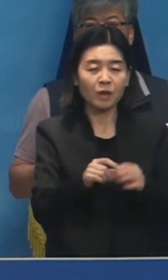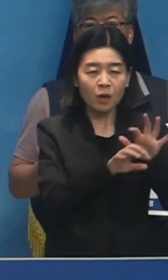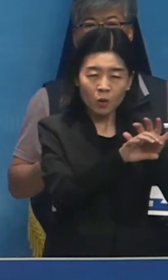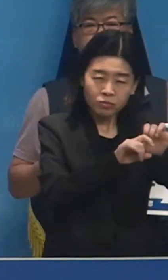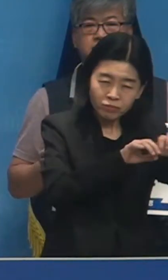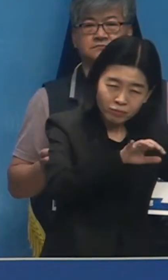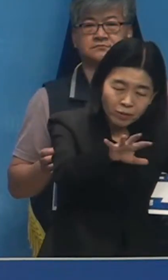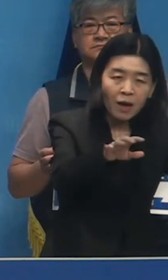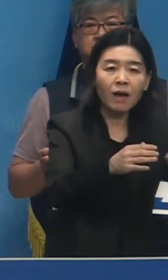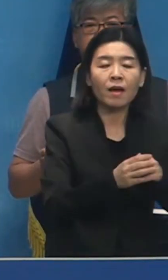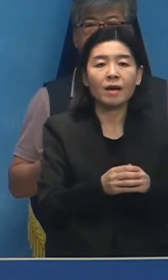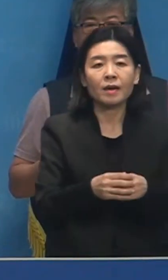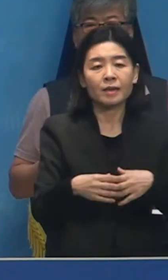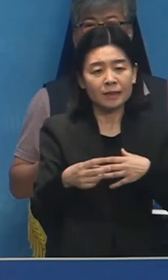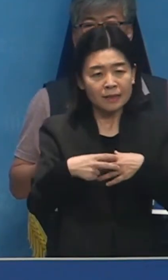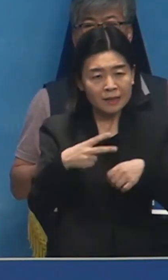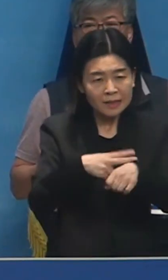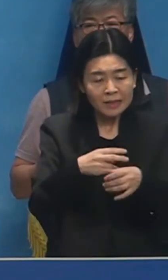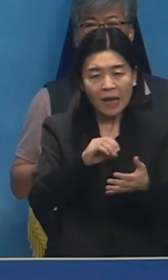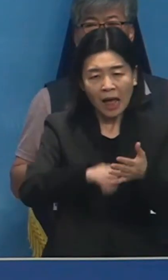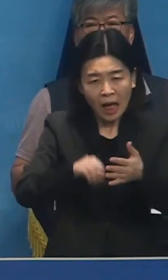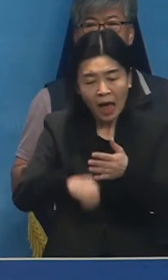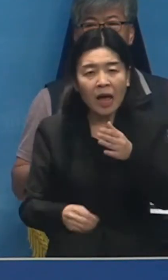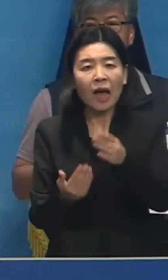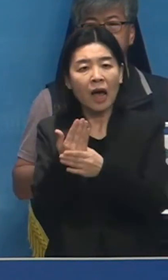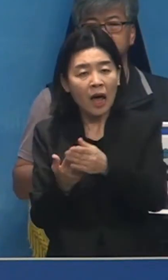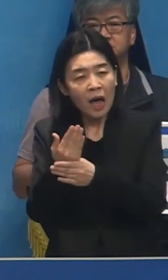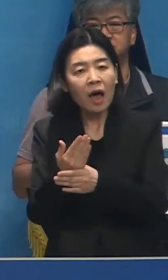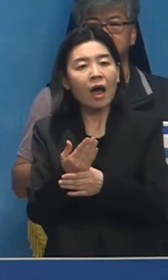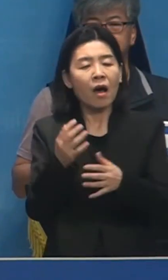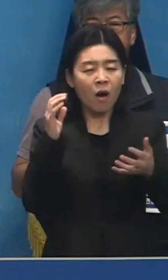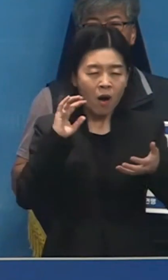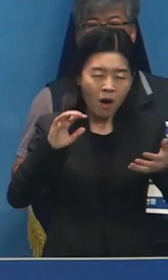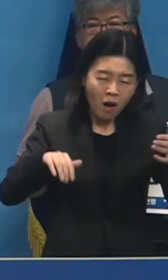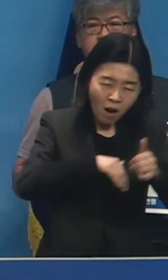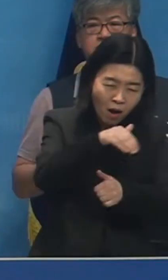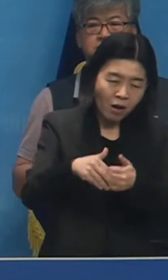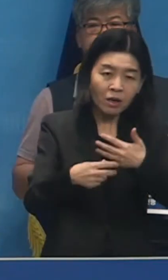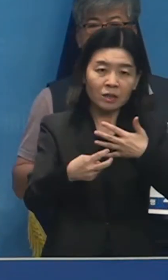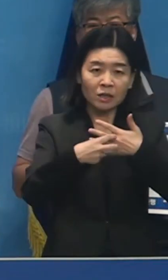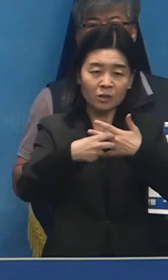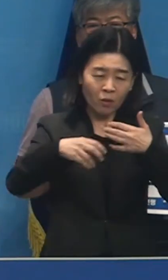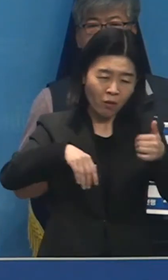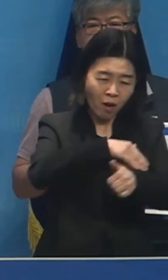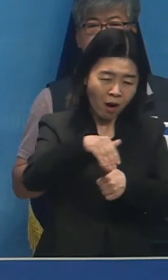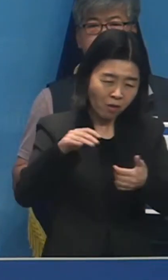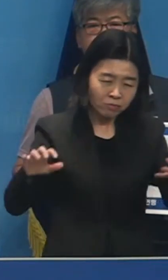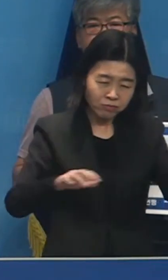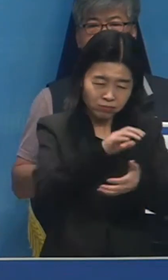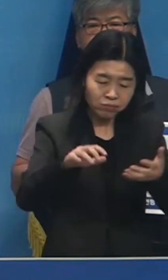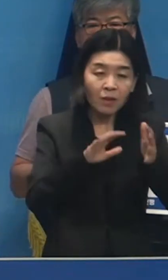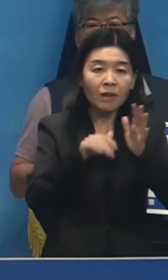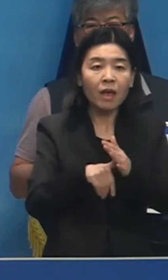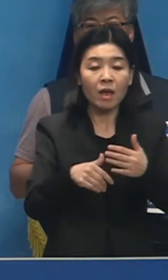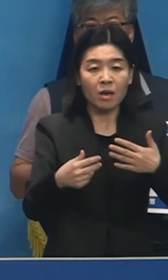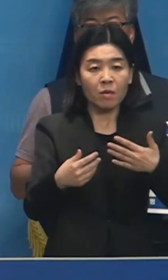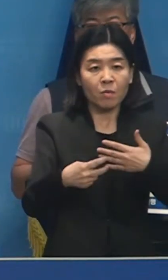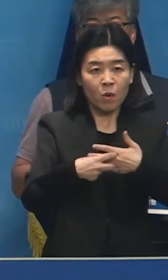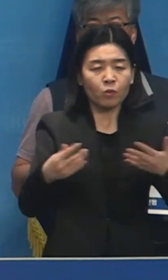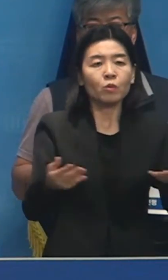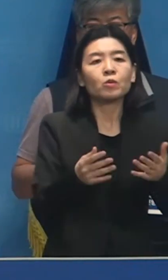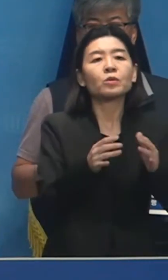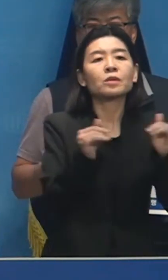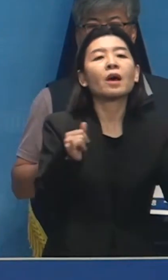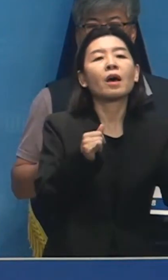의정사태라는 혼란에 혼란을 거듭하고 있는 의료 현장에서 병원 노동자들이 지키고 싶은 것은 대한민국 국민들이